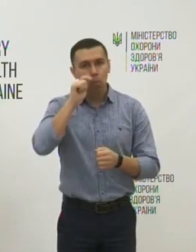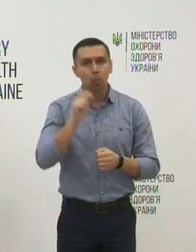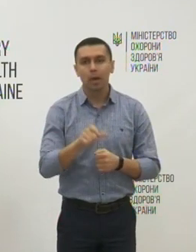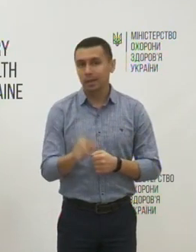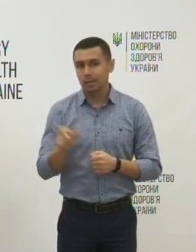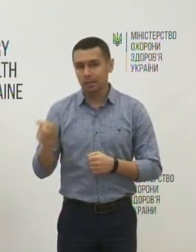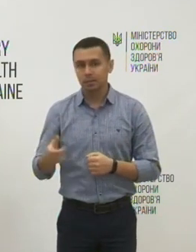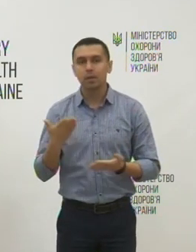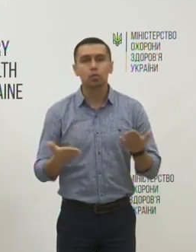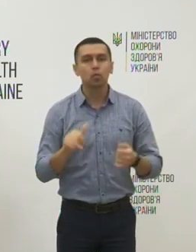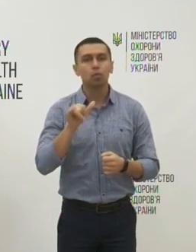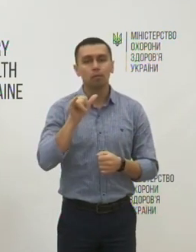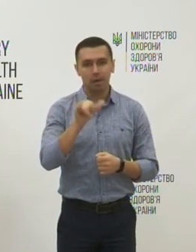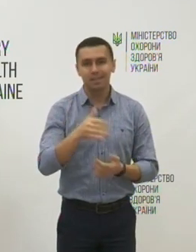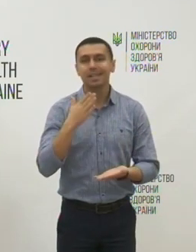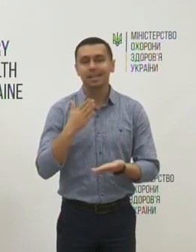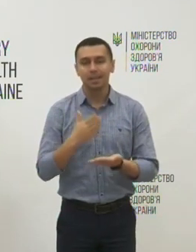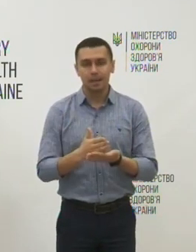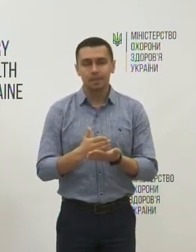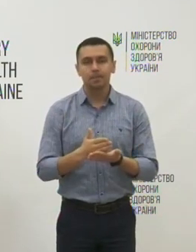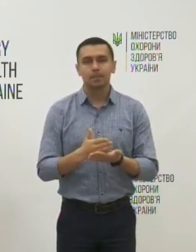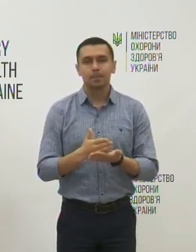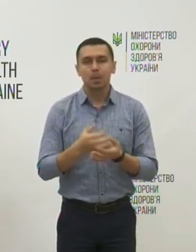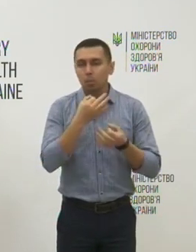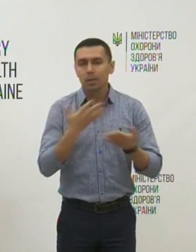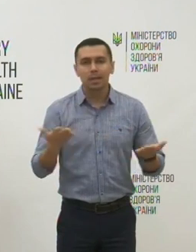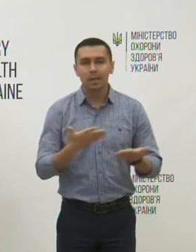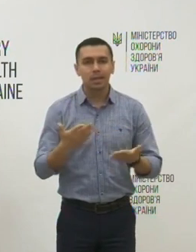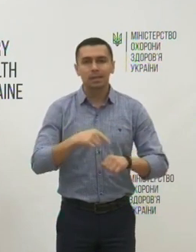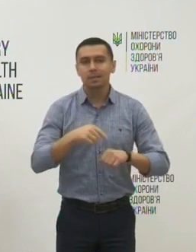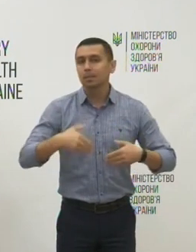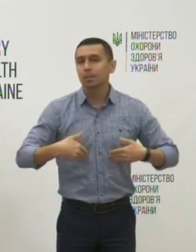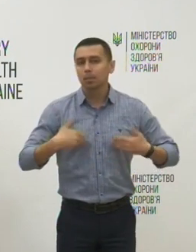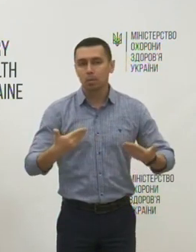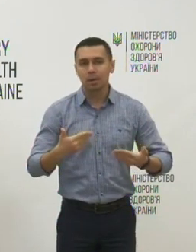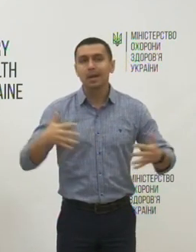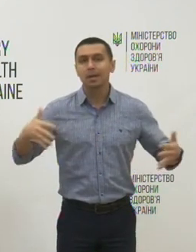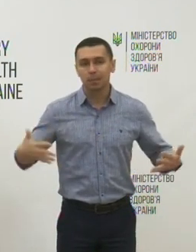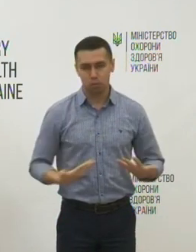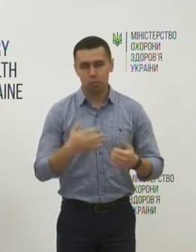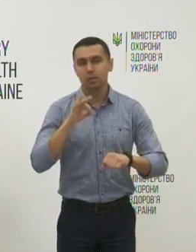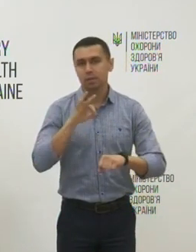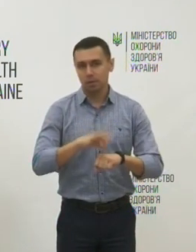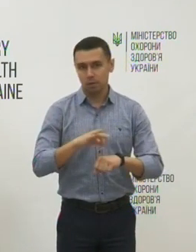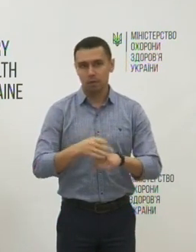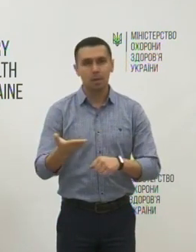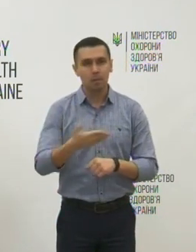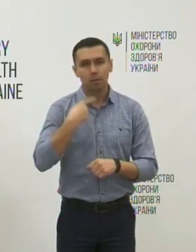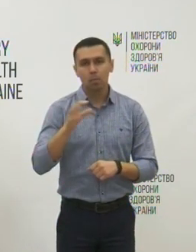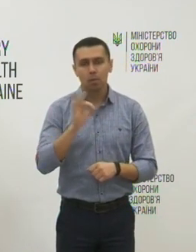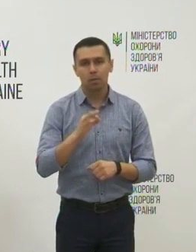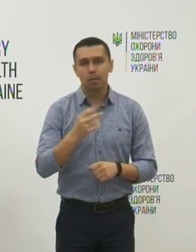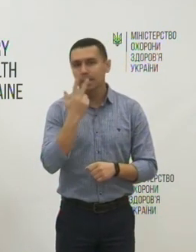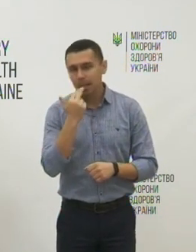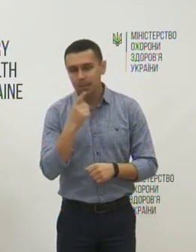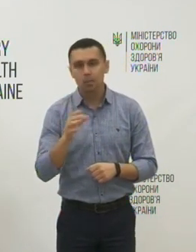українців. Якщо у вас є будь-які симптоми респіраторного захворювання, ми говоримо про